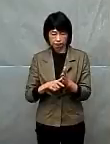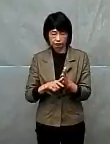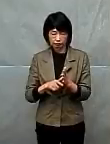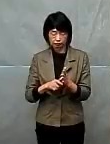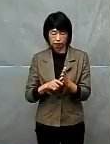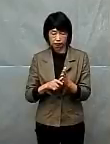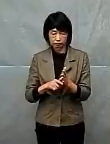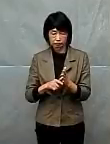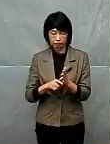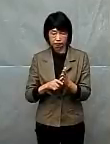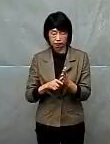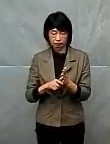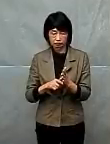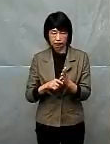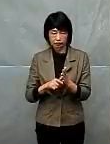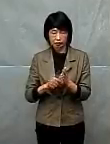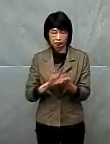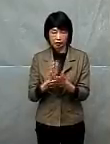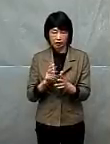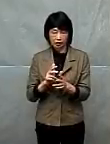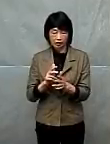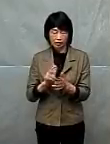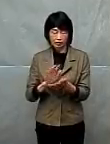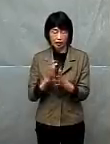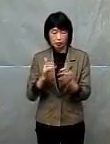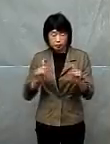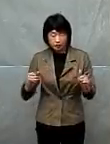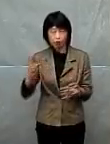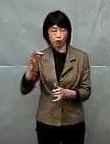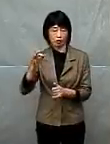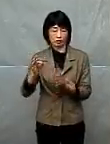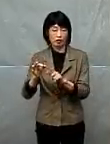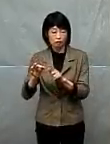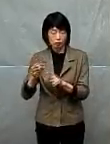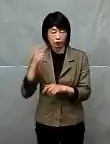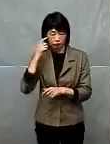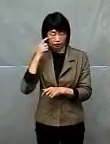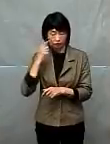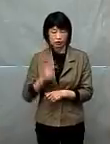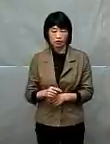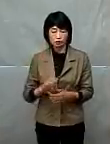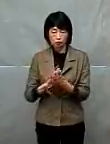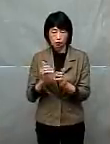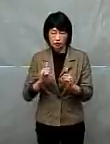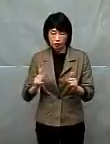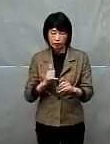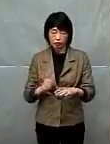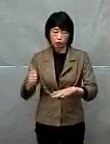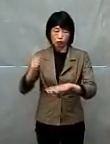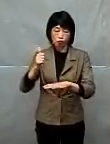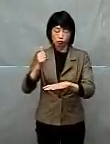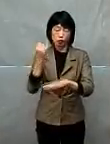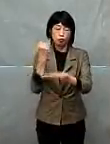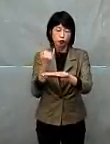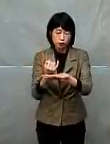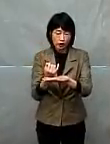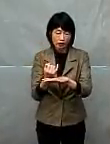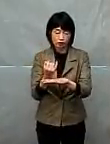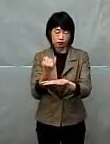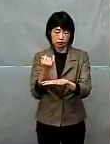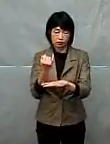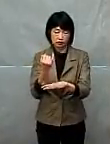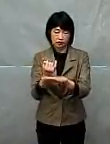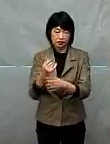その県民の代表である県政運営のトップである知事として、被害者の方々の声